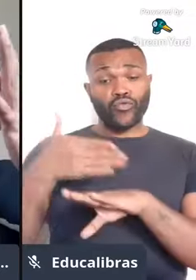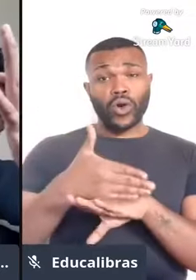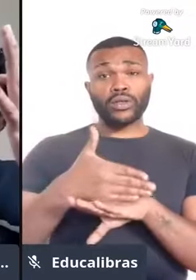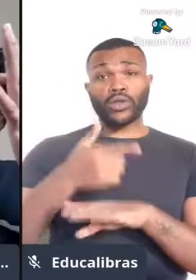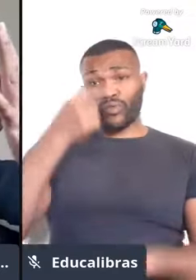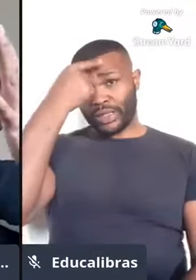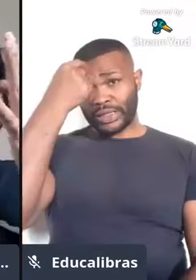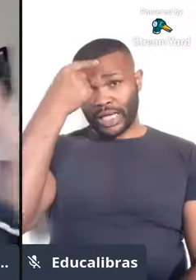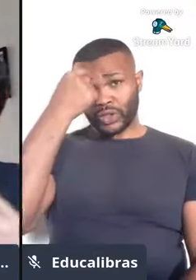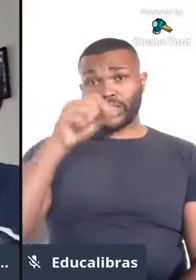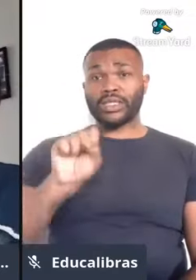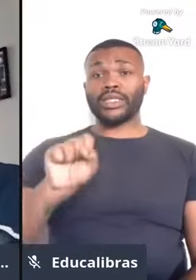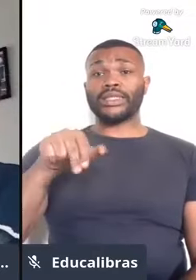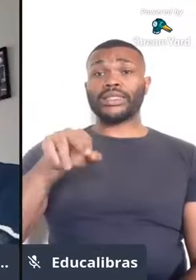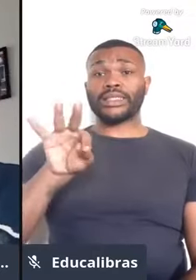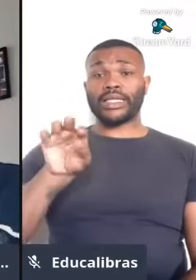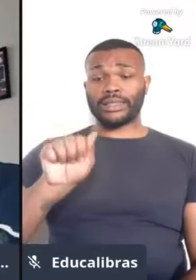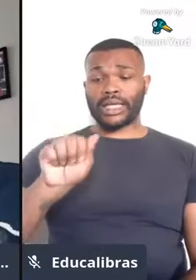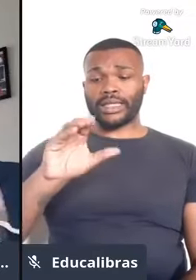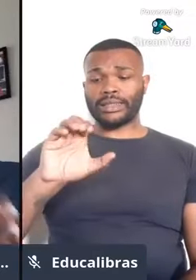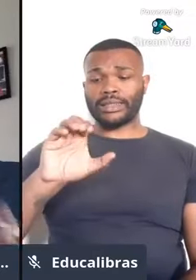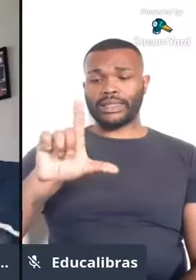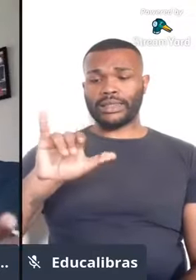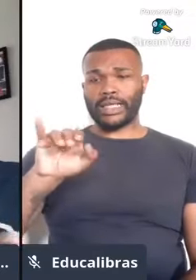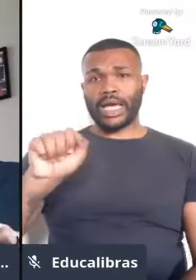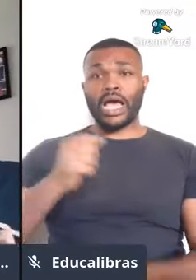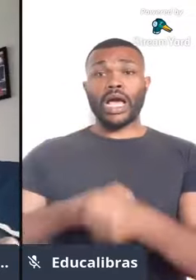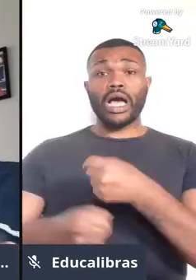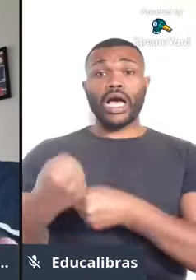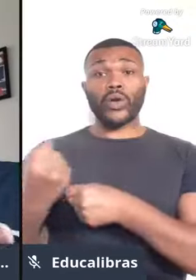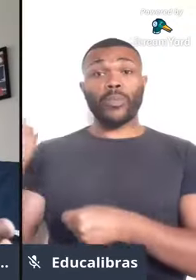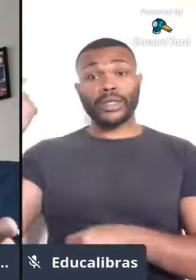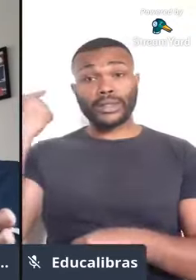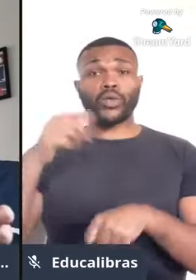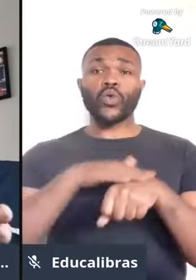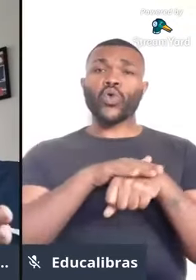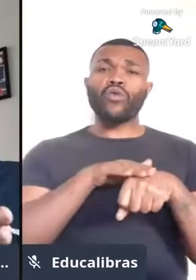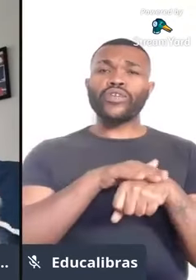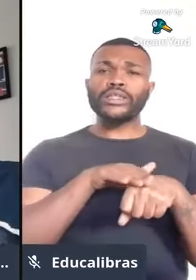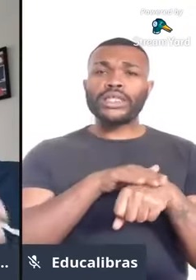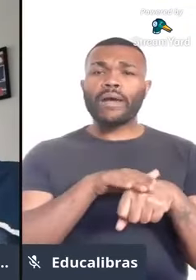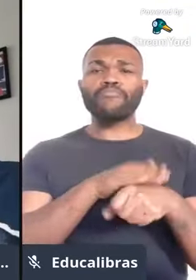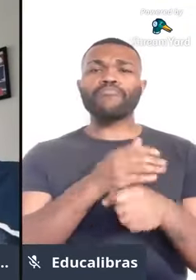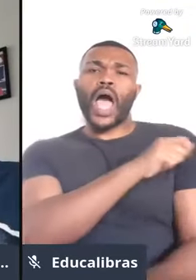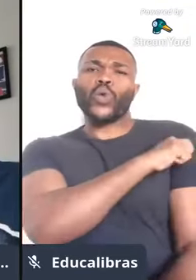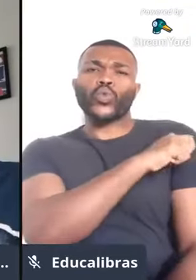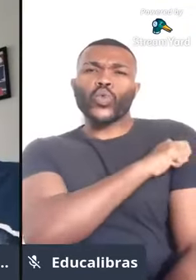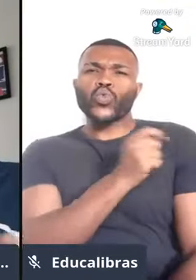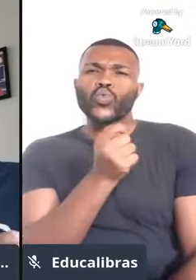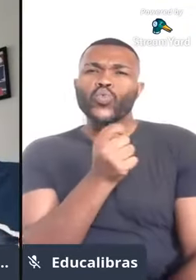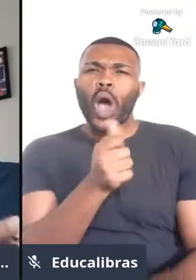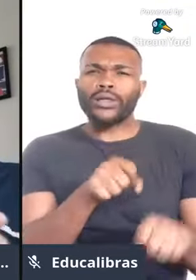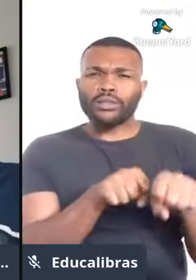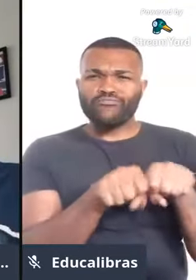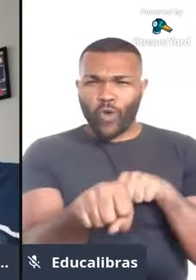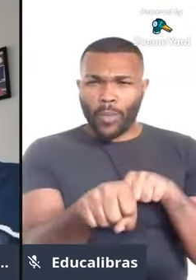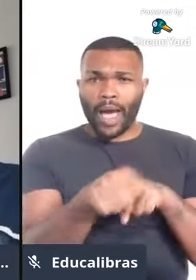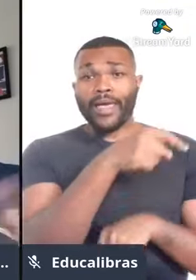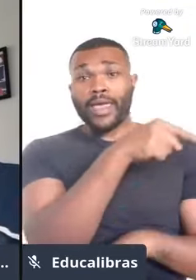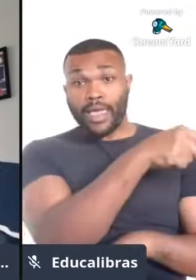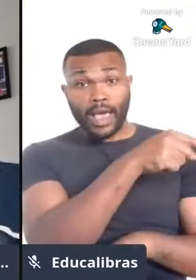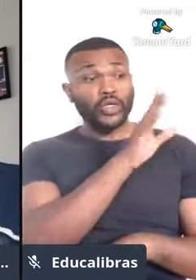para conversar com alunos do último ano. E os alunos do último ano já tinham feito matéria sobre o universo da pessoa